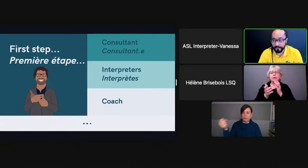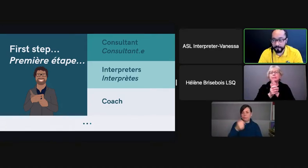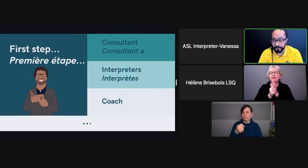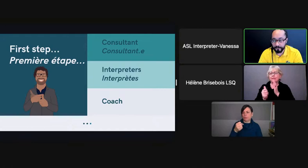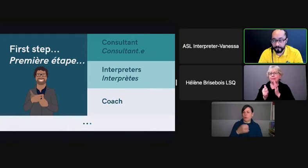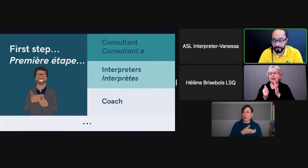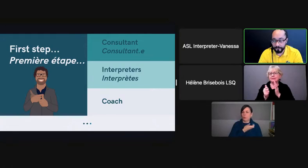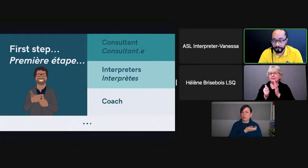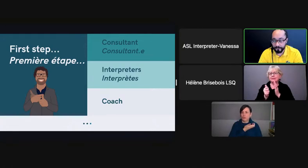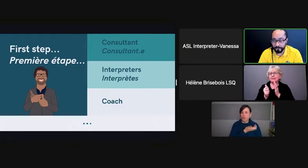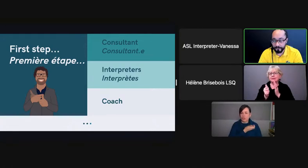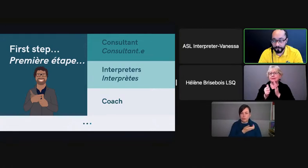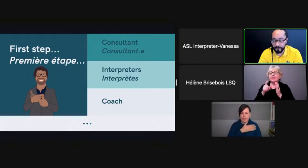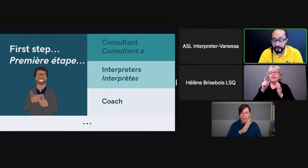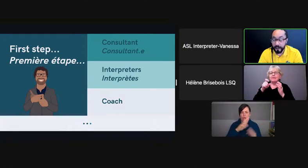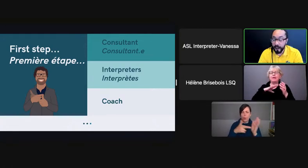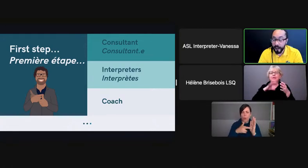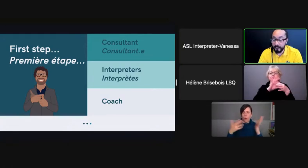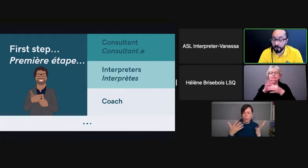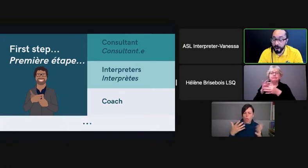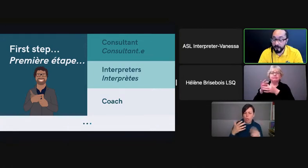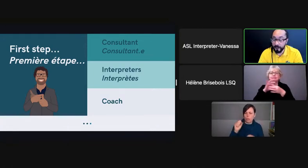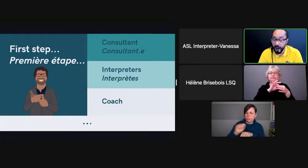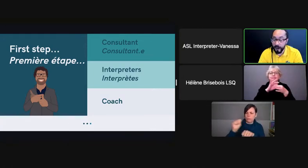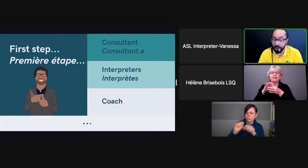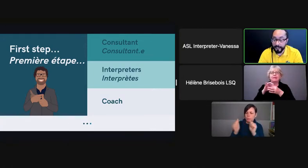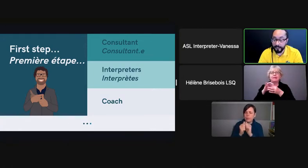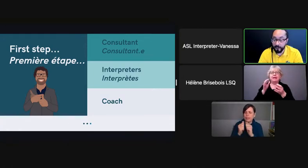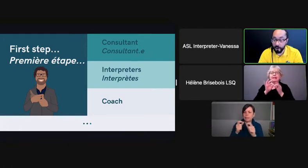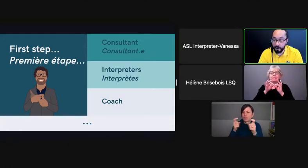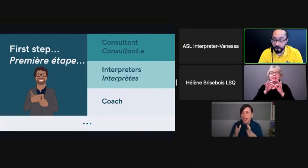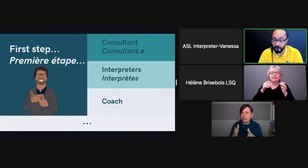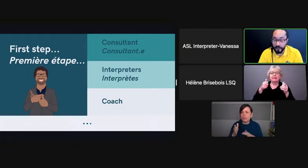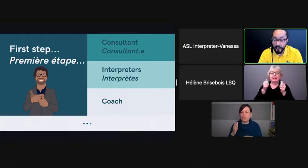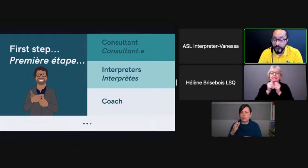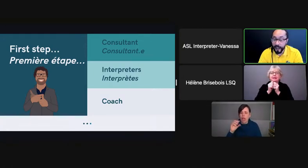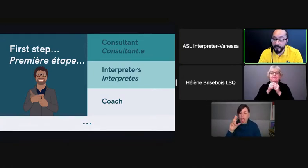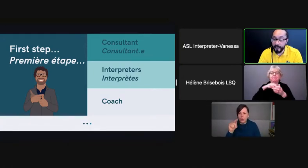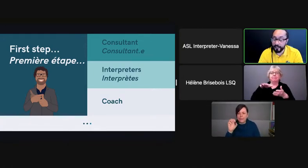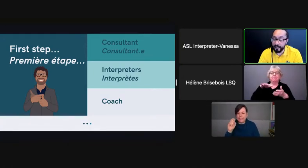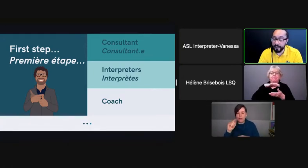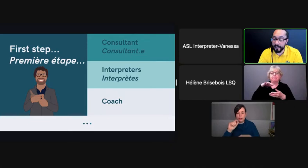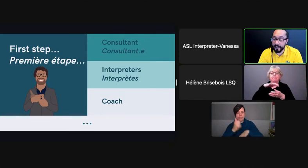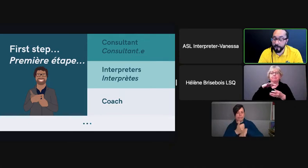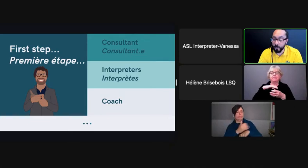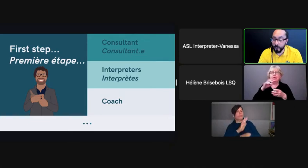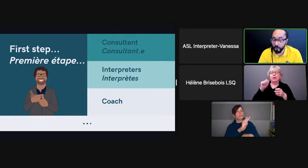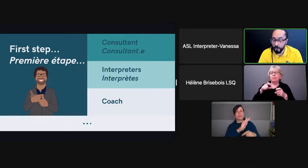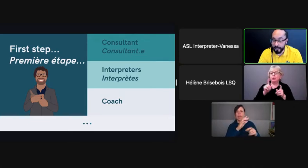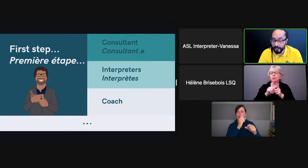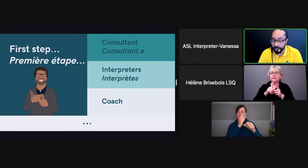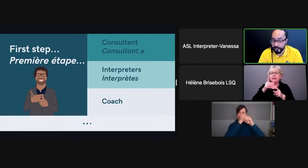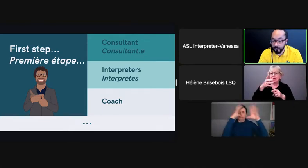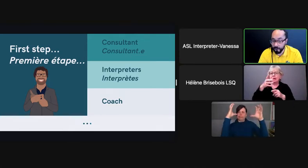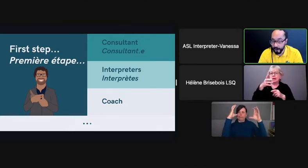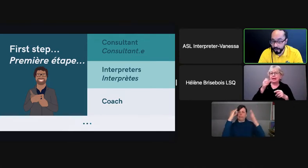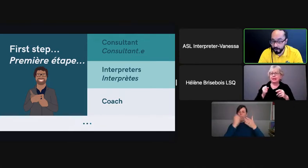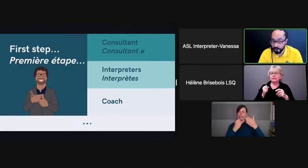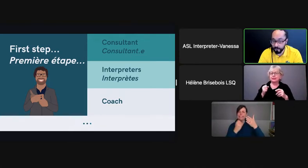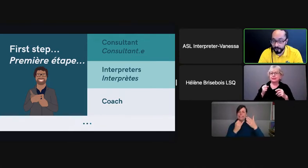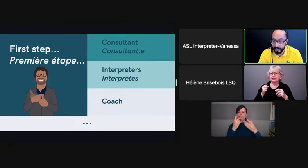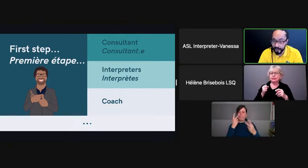aura une collaboration entre les interprètes. Vous pouvez également engager un